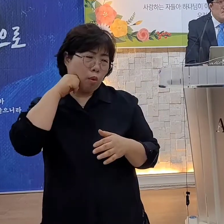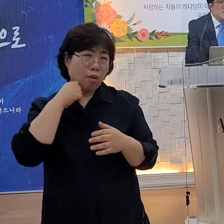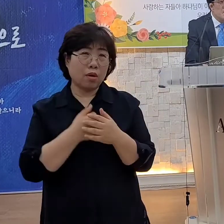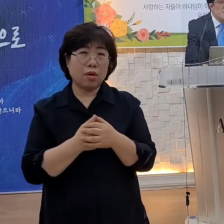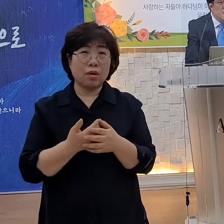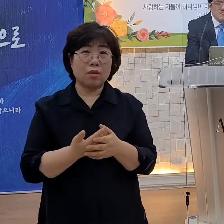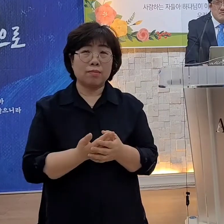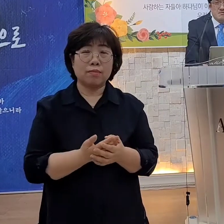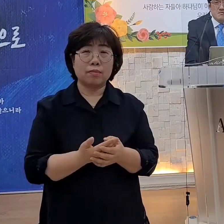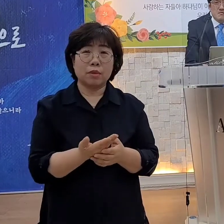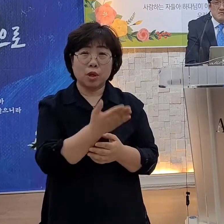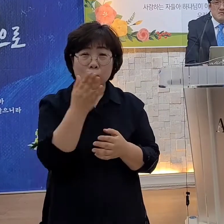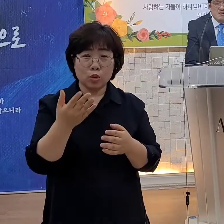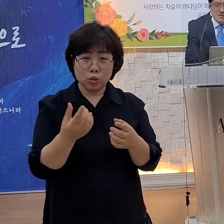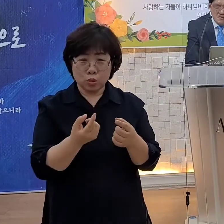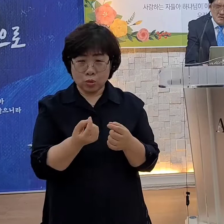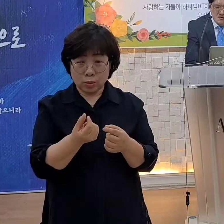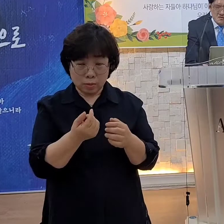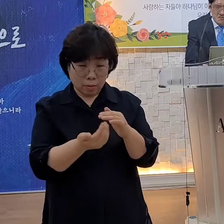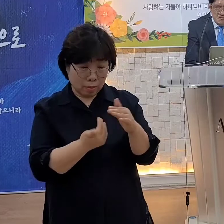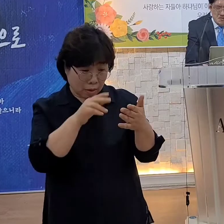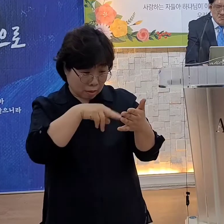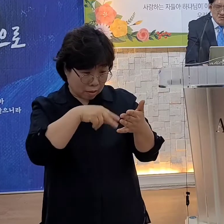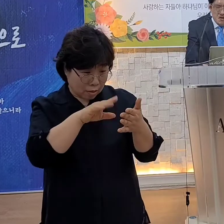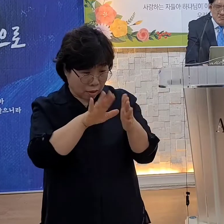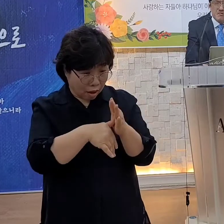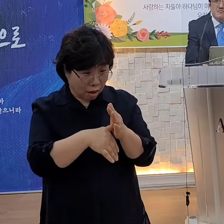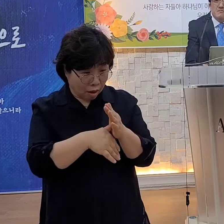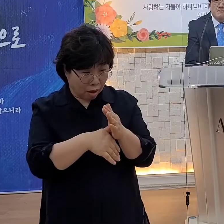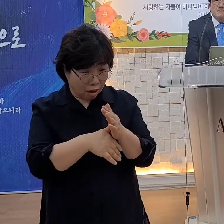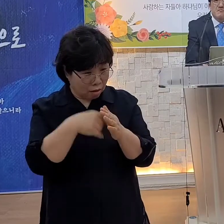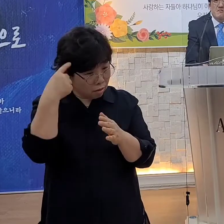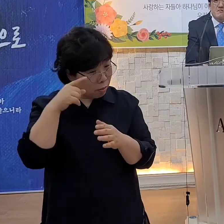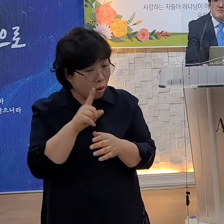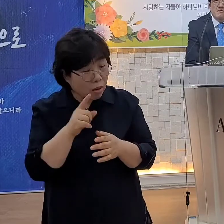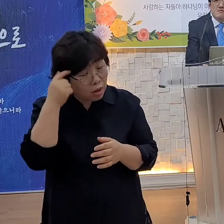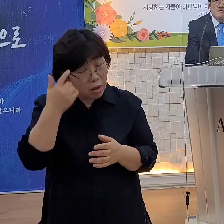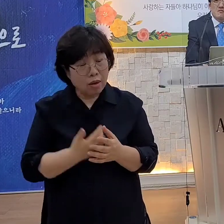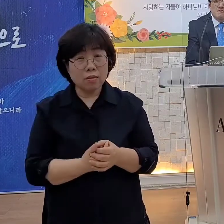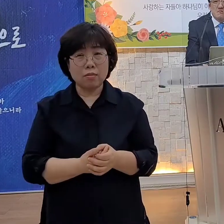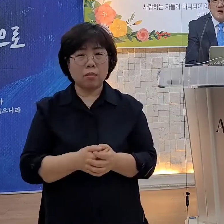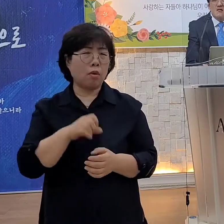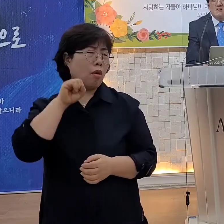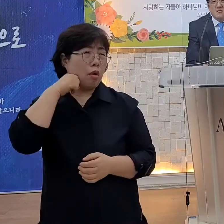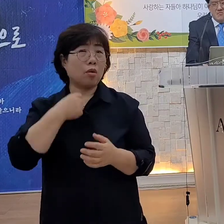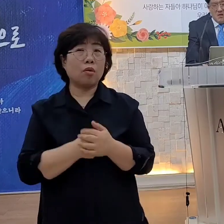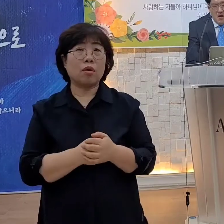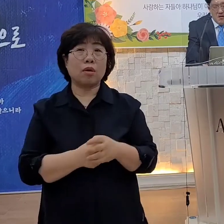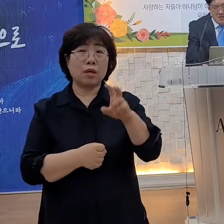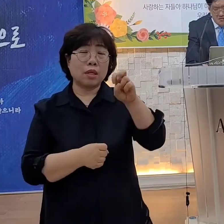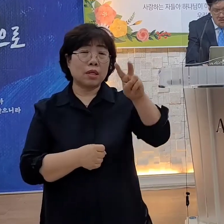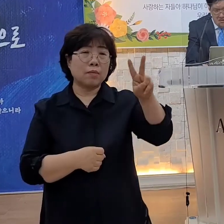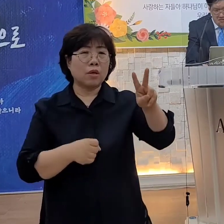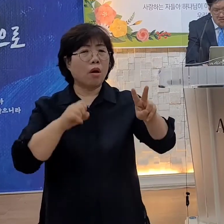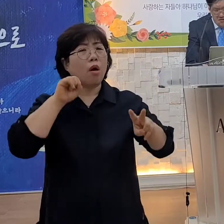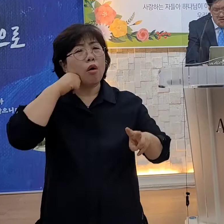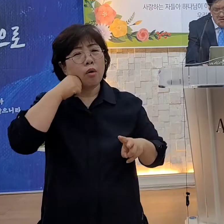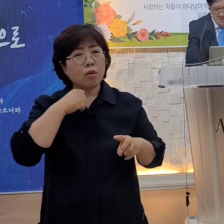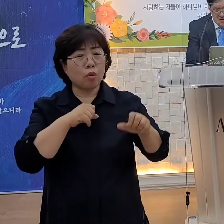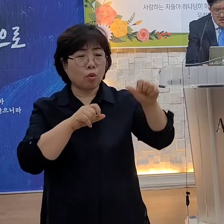어떻게 받으셨어요, 이 말씀을? 여러분 22절에 한번 보십시오. 이 우리 다 아는 얘기입니다.